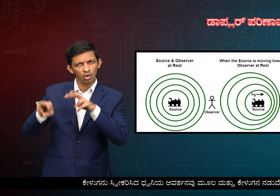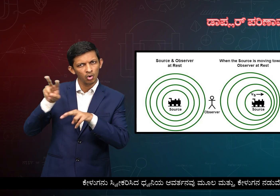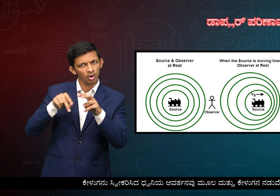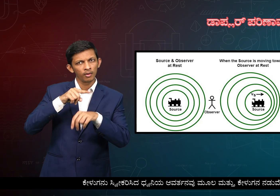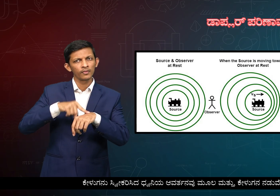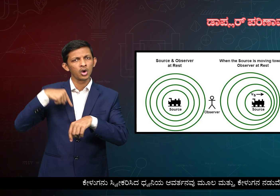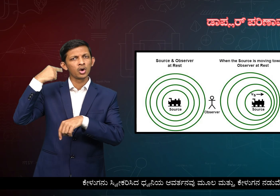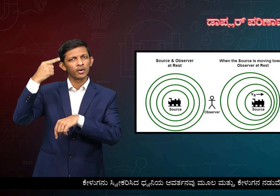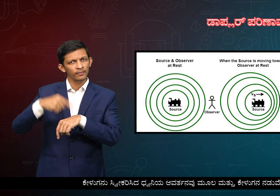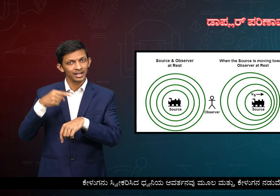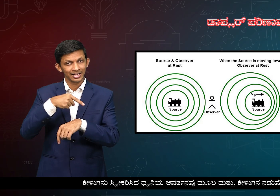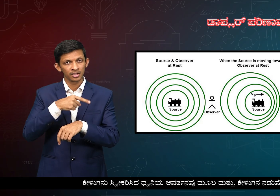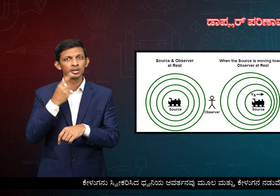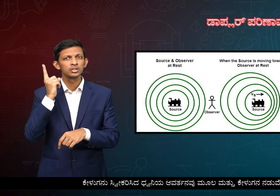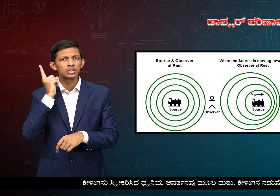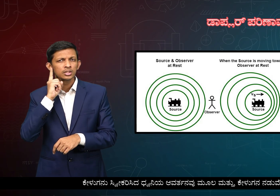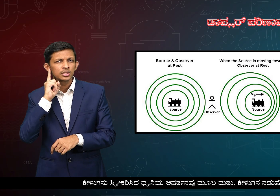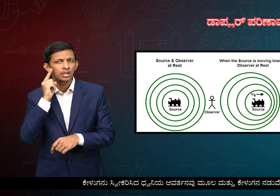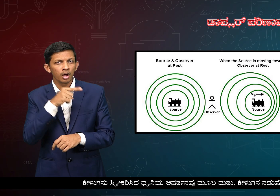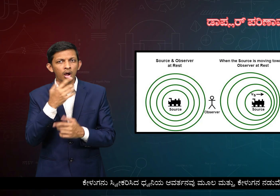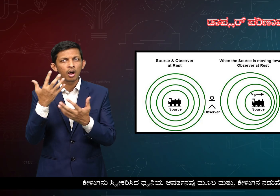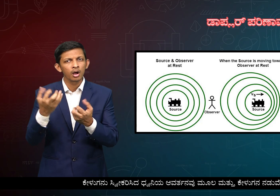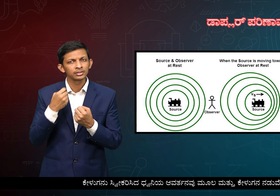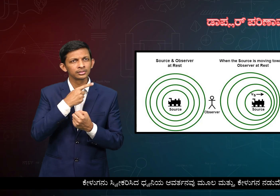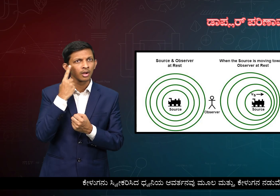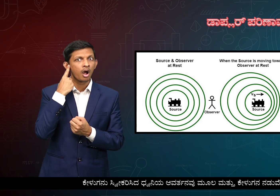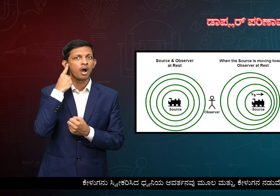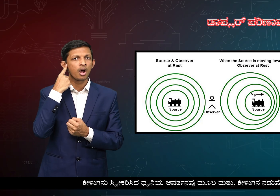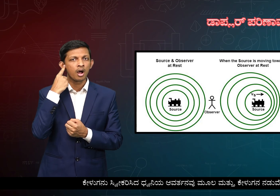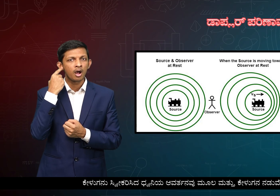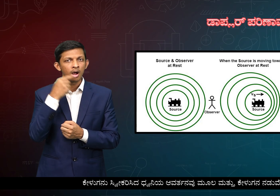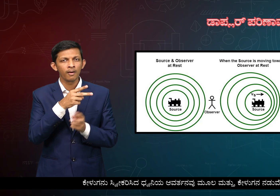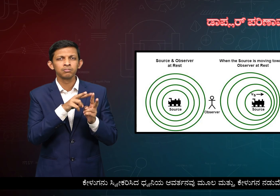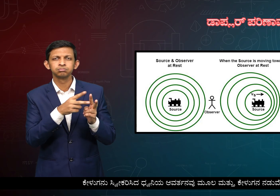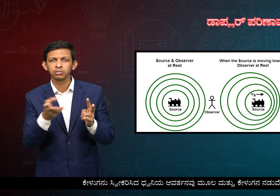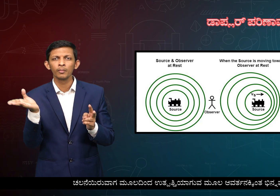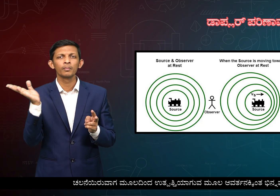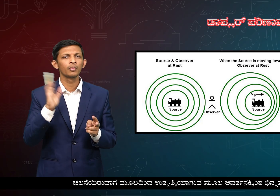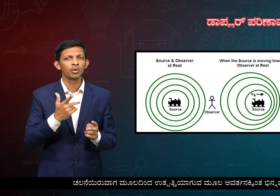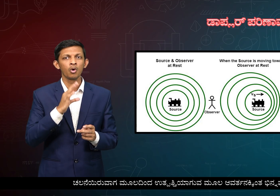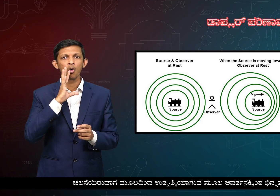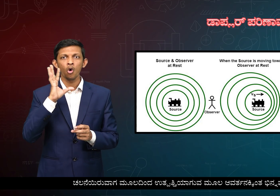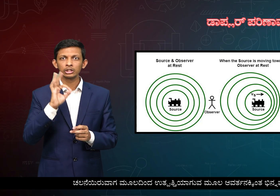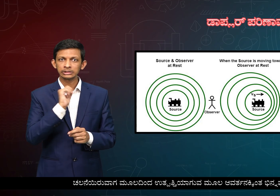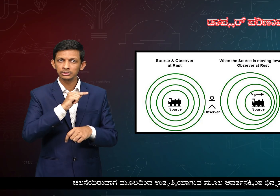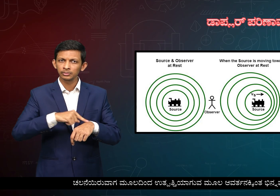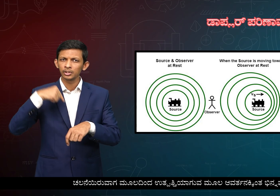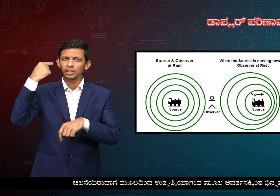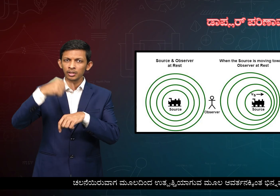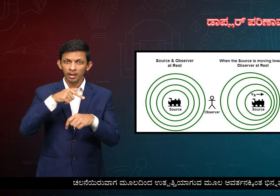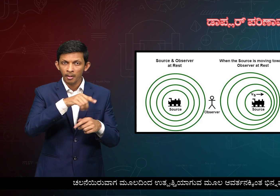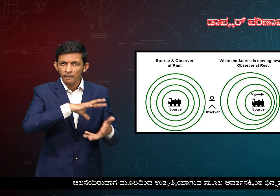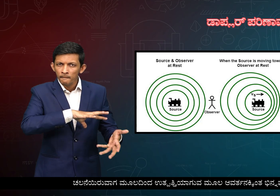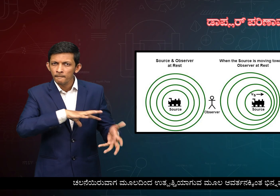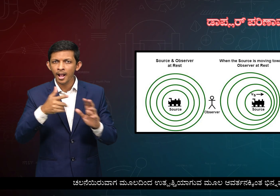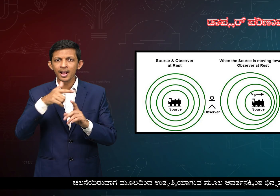ಕೇಳುಗನು ಸ್ವೀಕರಿಸಿದ ಧ್ವನಿಯ ಆವರ್ತನವು ಮೂಲ ಮತ್ತು ಕೇಳುಗನ ನಡುವೆ ಸಾಕ್ಷೇಪ ಚಲನೆ ಇರುವಾಗ